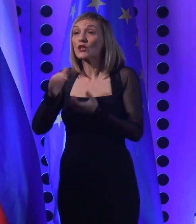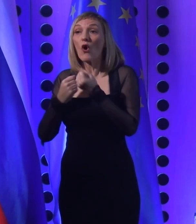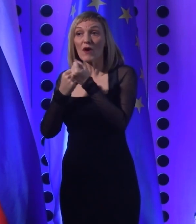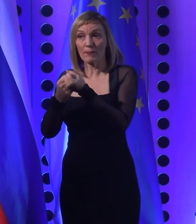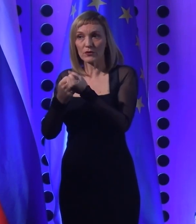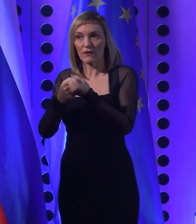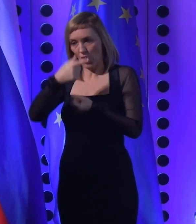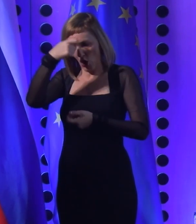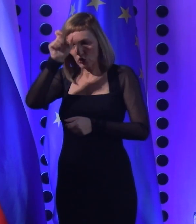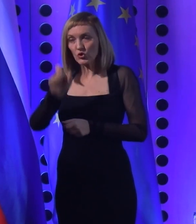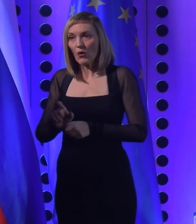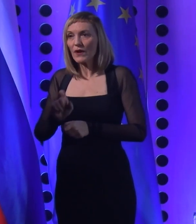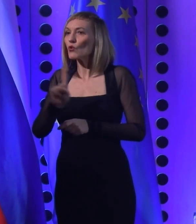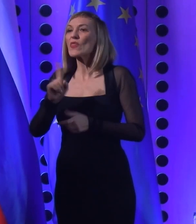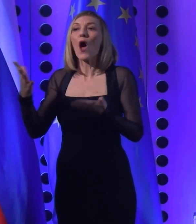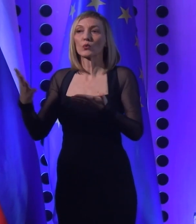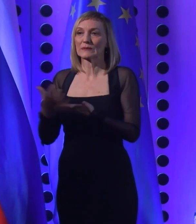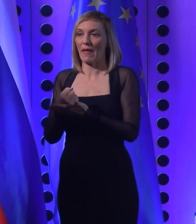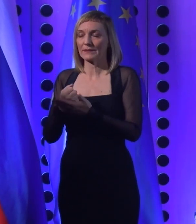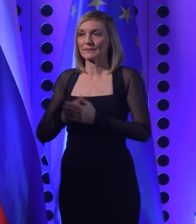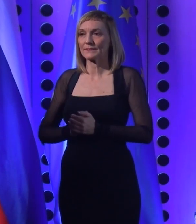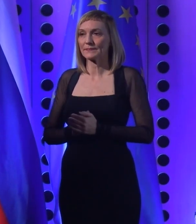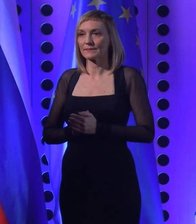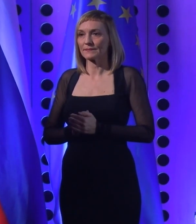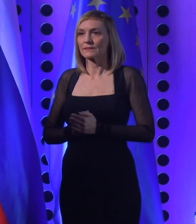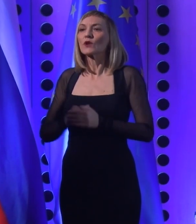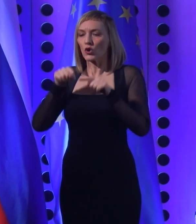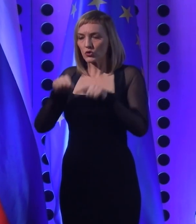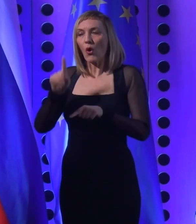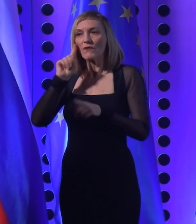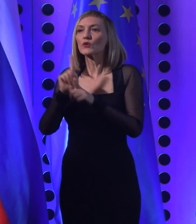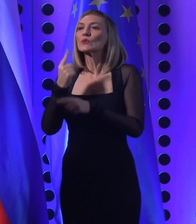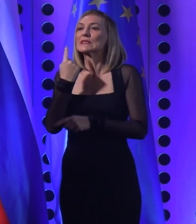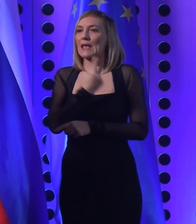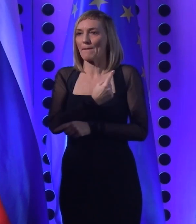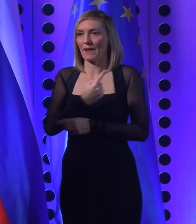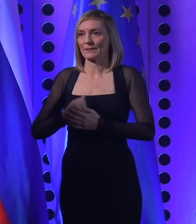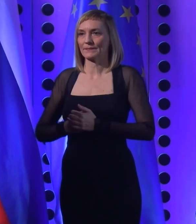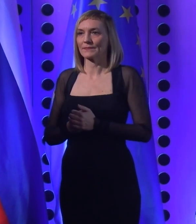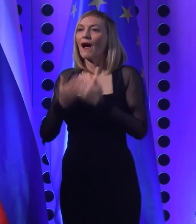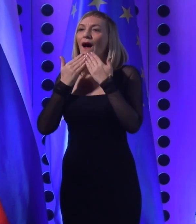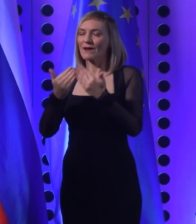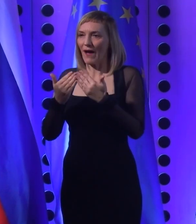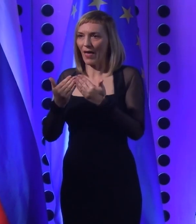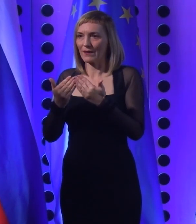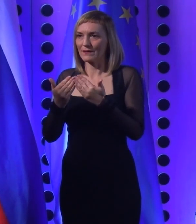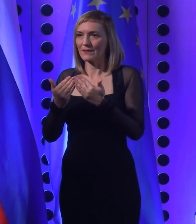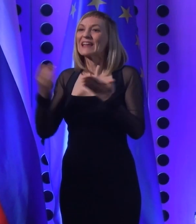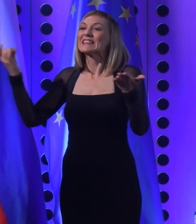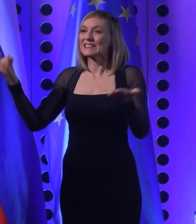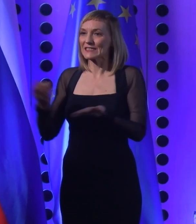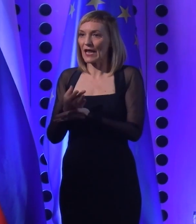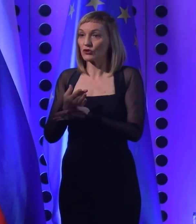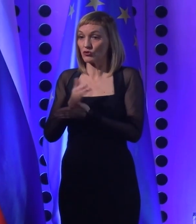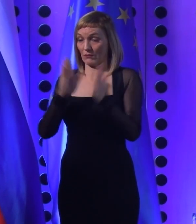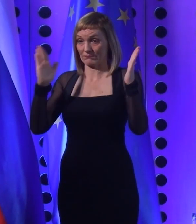podpore človeku ne uspe. Tega se zavedam tudi sama. Hvala lepa in srečno